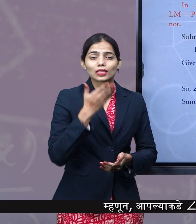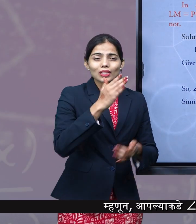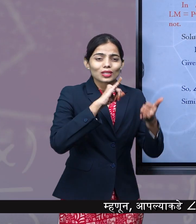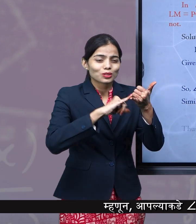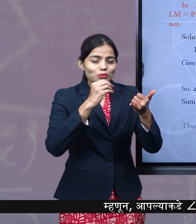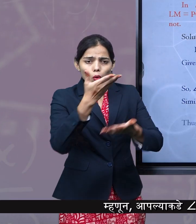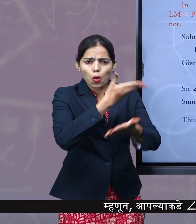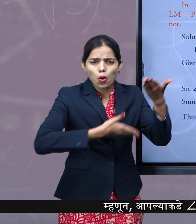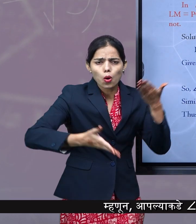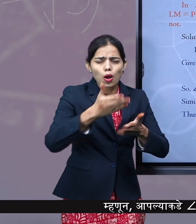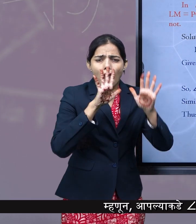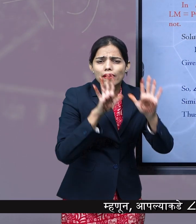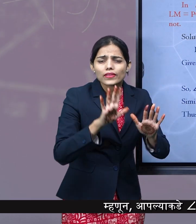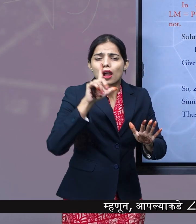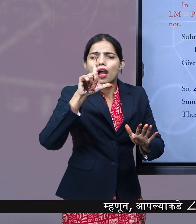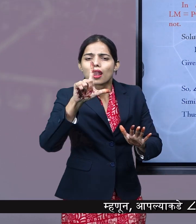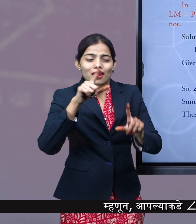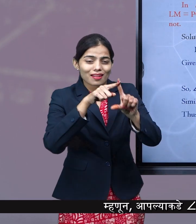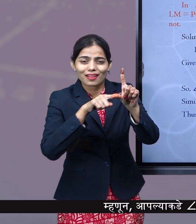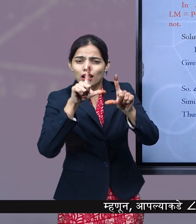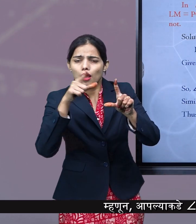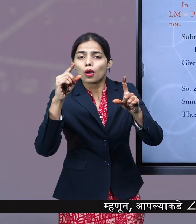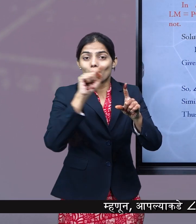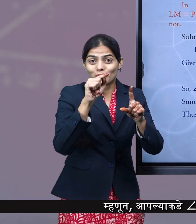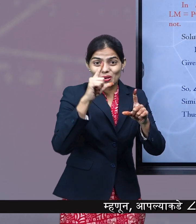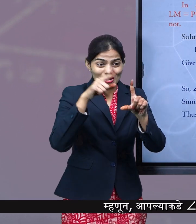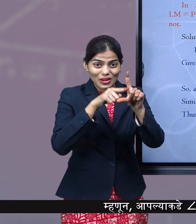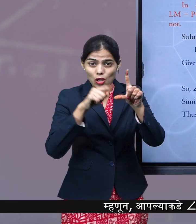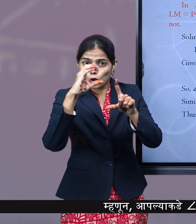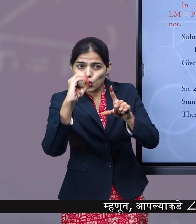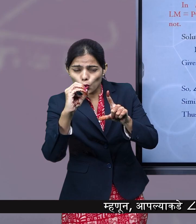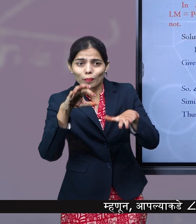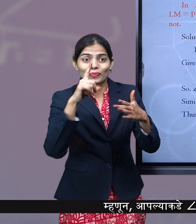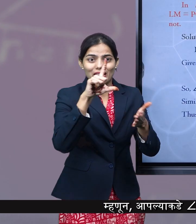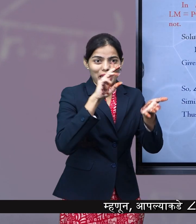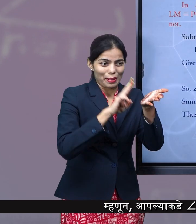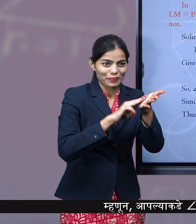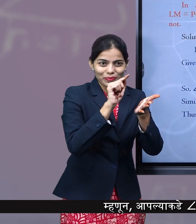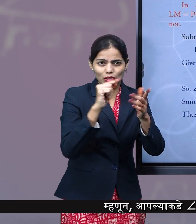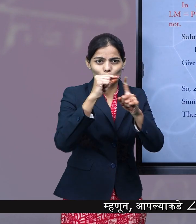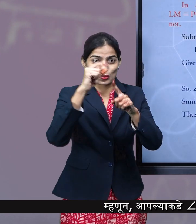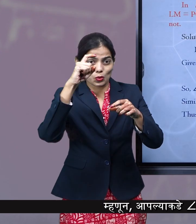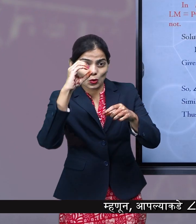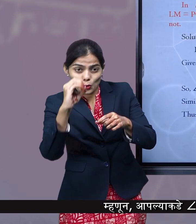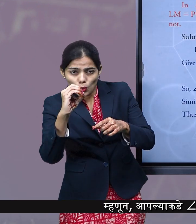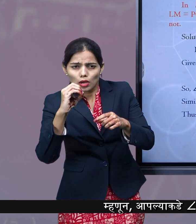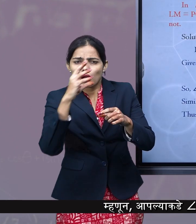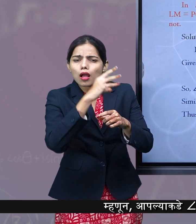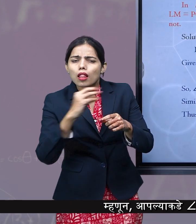म्हणून आपल्याकडे अँगल L इज इक्वल टू अँगल O, LM इज इक्वल टू PO आणि अँगल M इक्वल्स टू